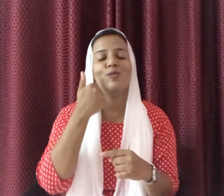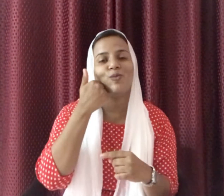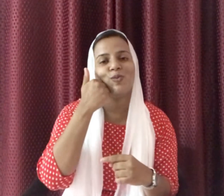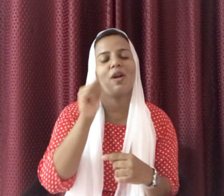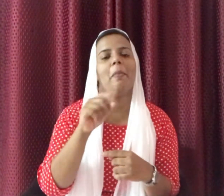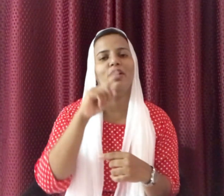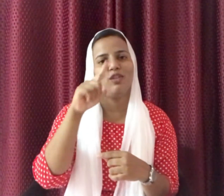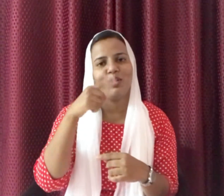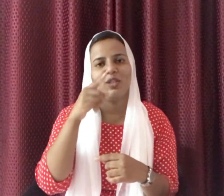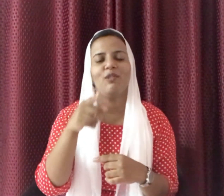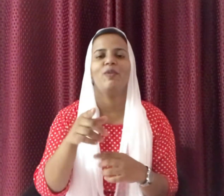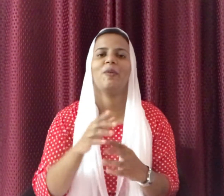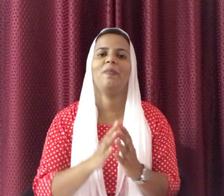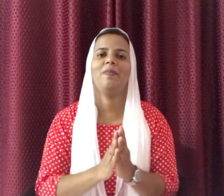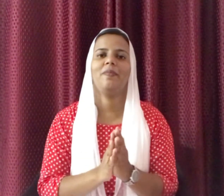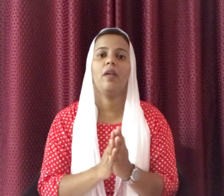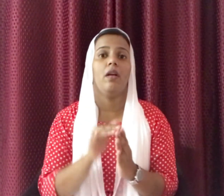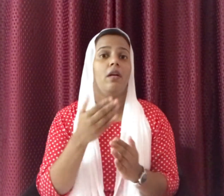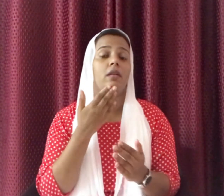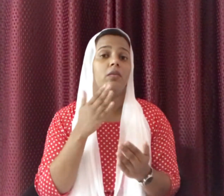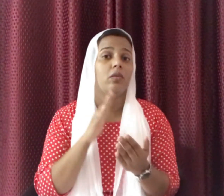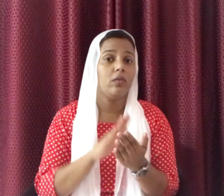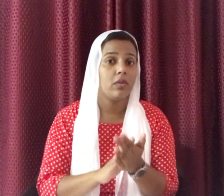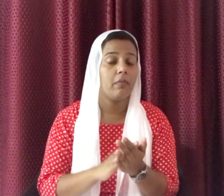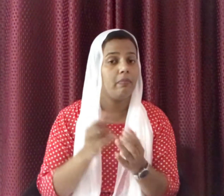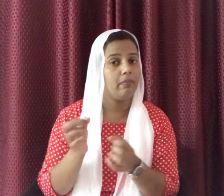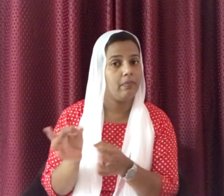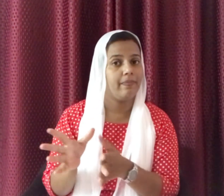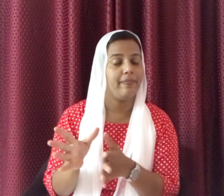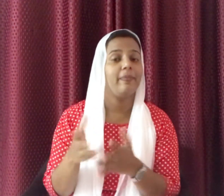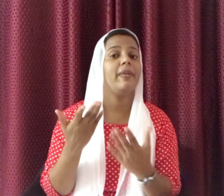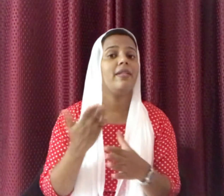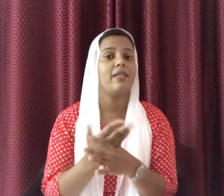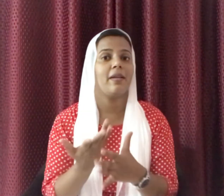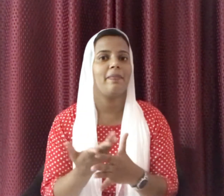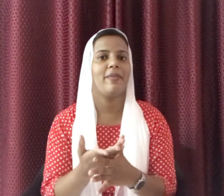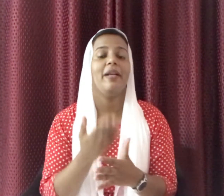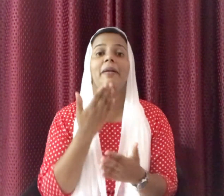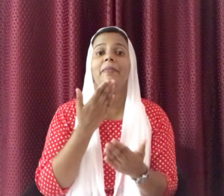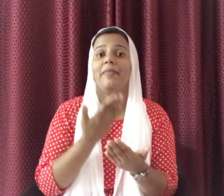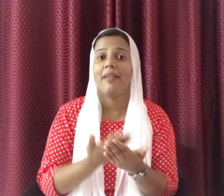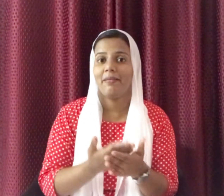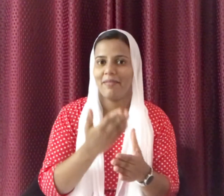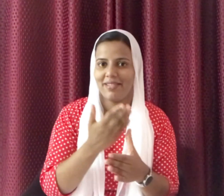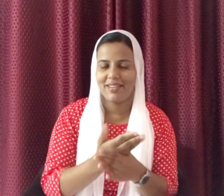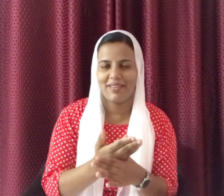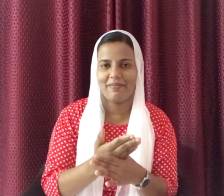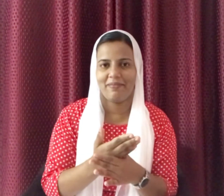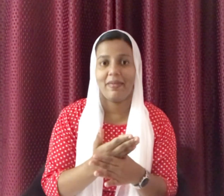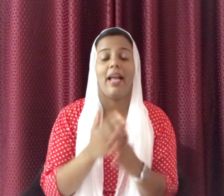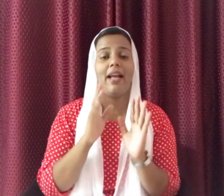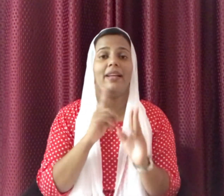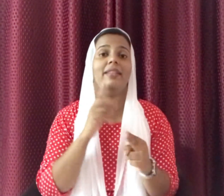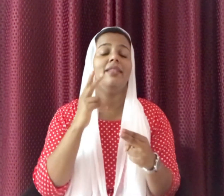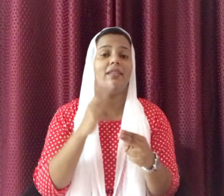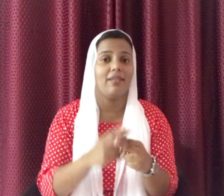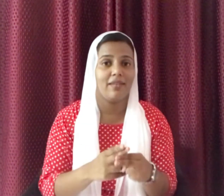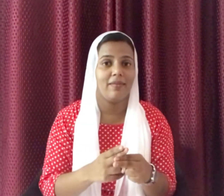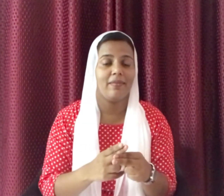വസിക്കും? സുഖമായി വസിക്കും. അപ്പോൾ ദോഷം വിട്ടകലണം, അടുത്ത എന്ത് ചെയ്യണം? ഗുണം ചെയ്യണം. സ്തോത്രം. എന്നാൽ നമ്മൾ